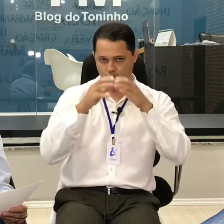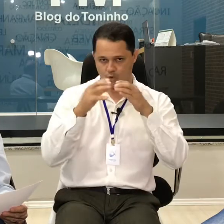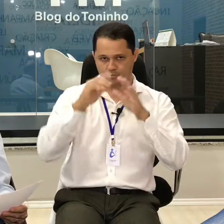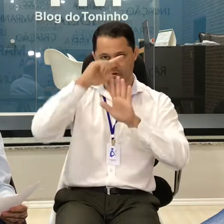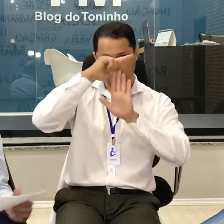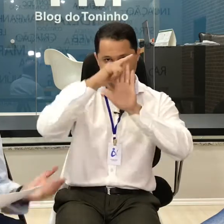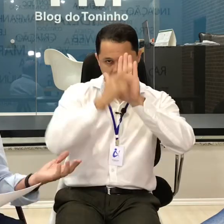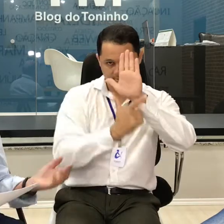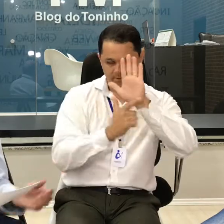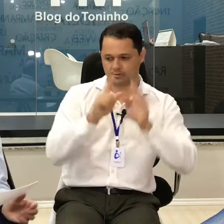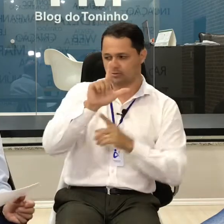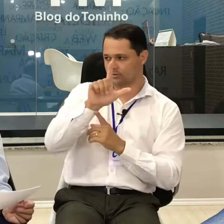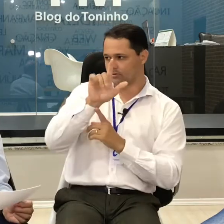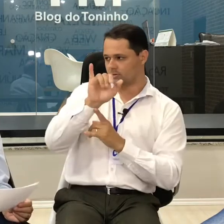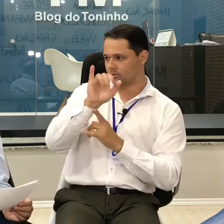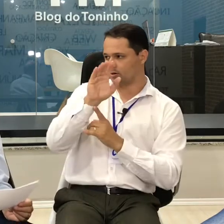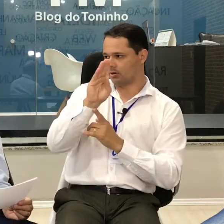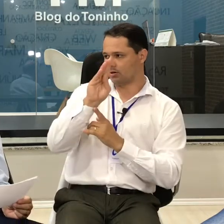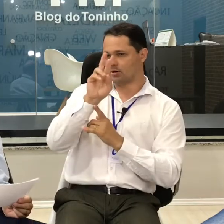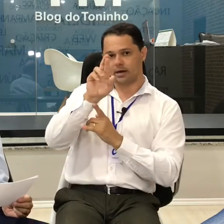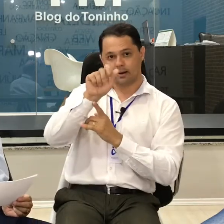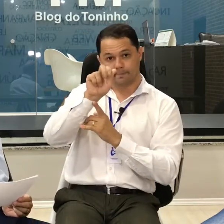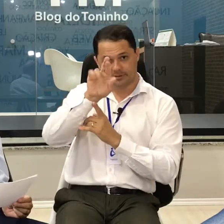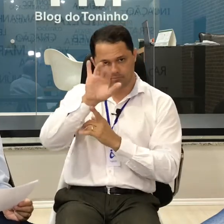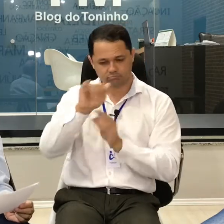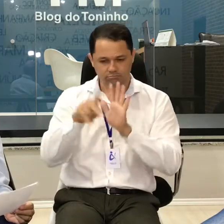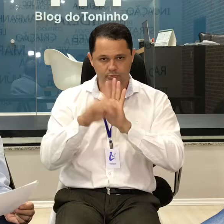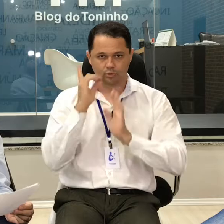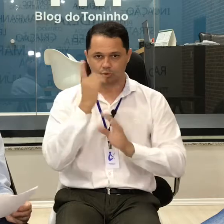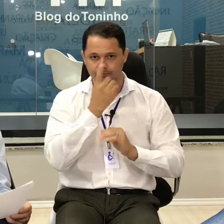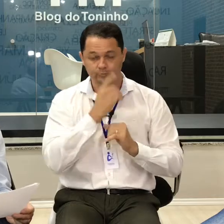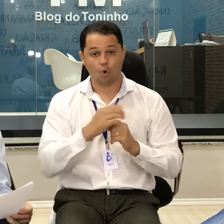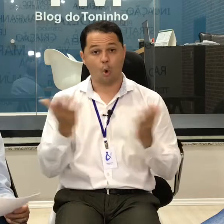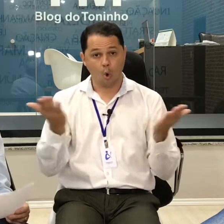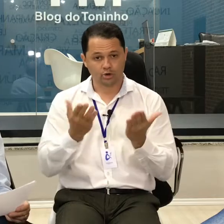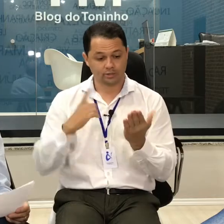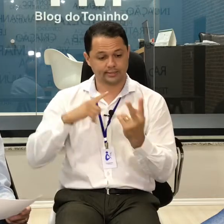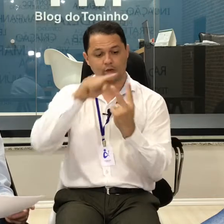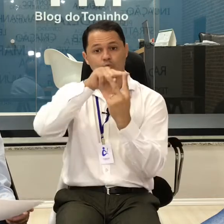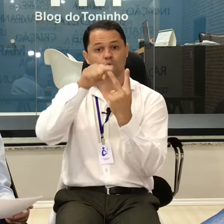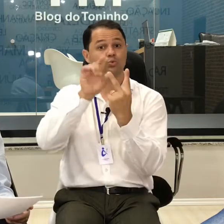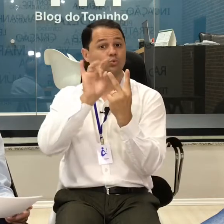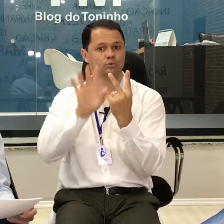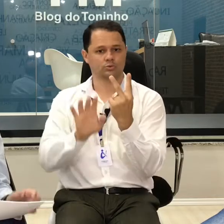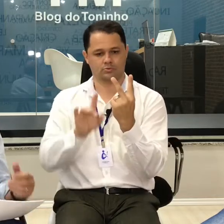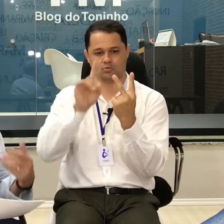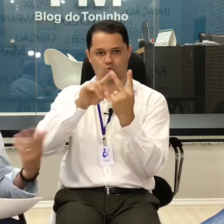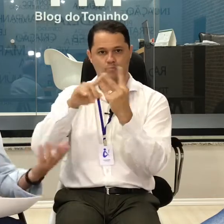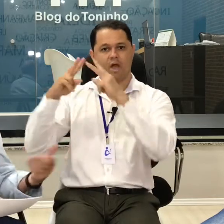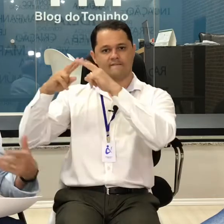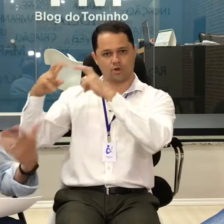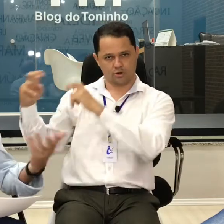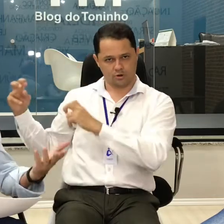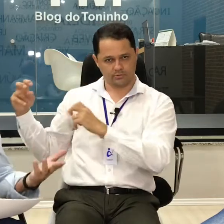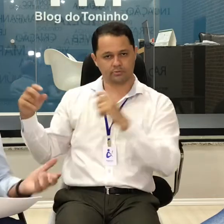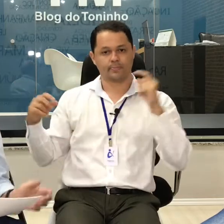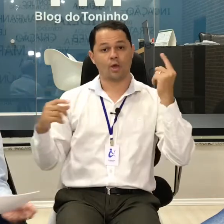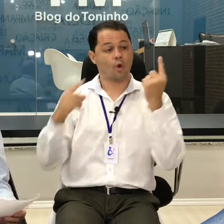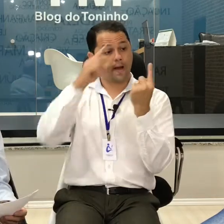Libraria, né, do Douglas, e só existe outra no Brasil que está situada em Florianópolis, além de uma empresa